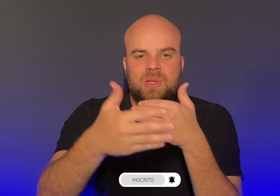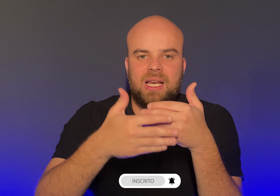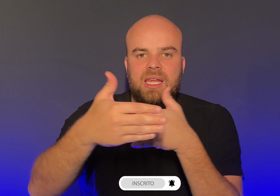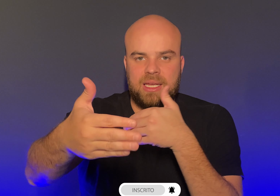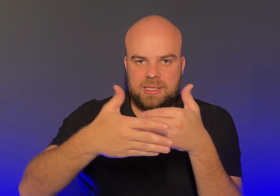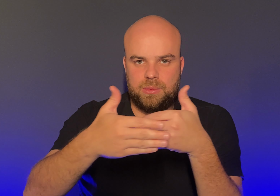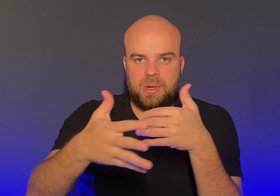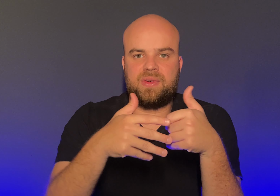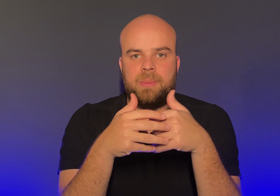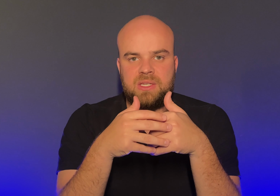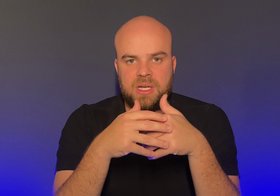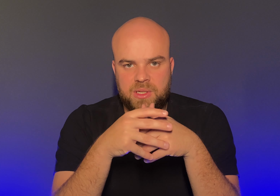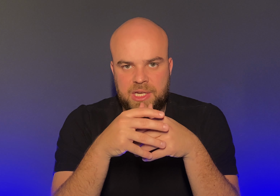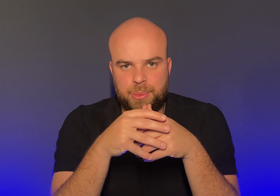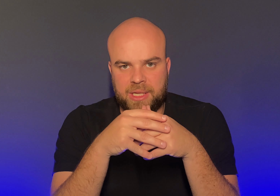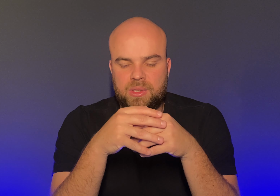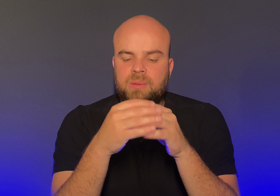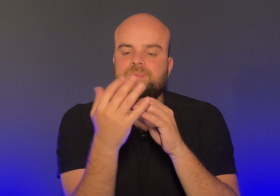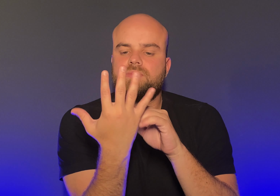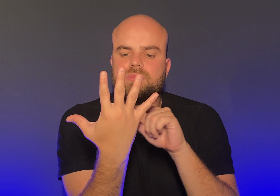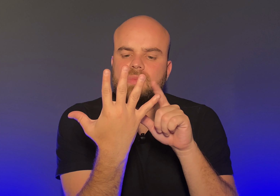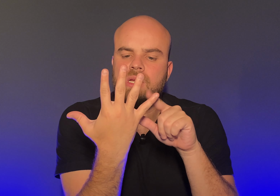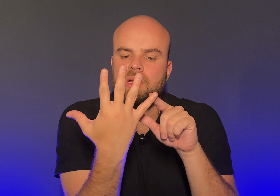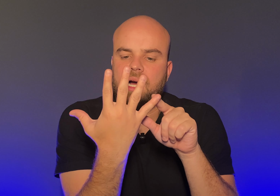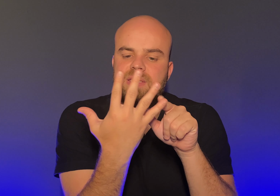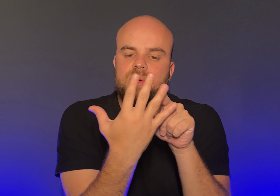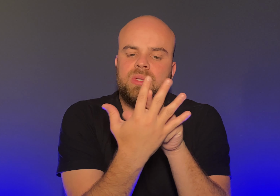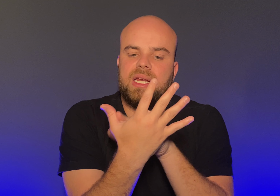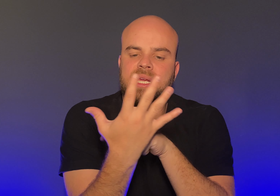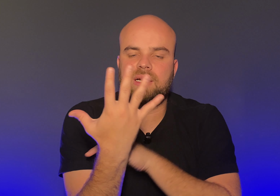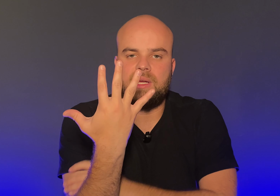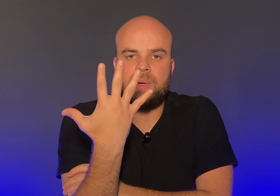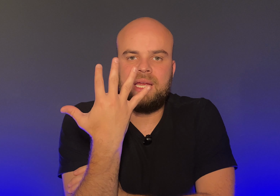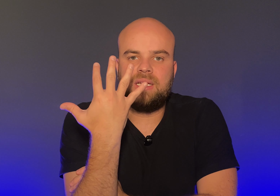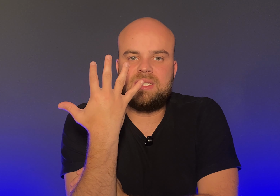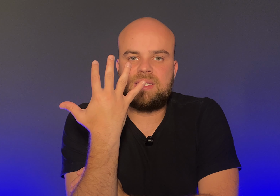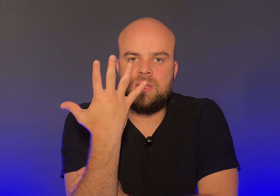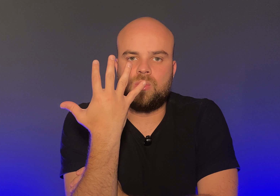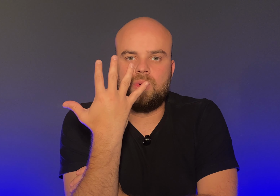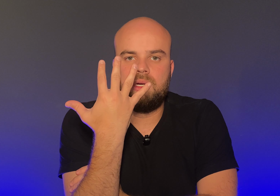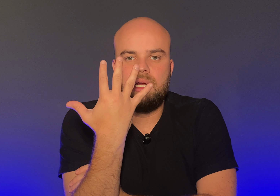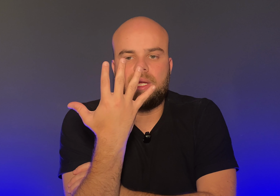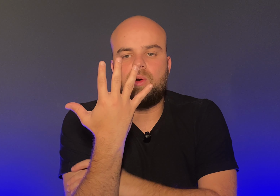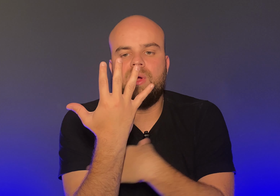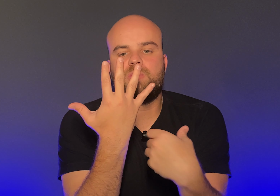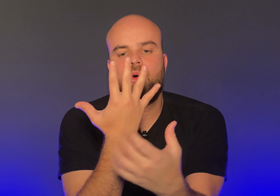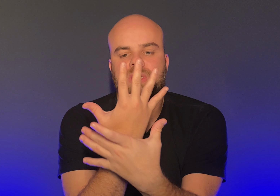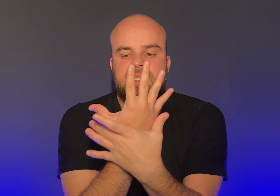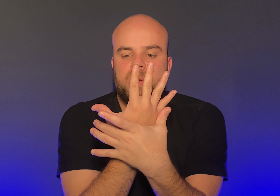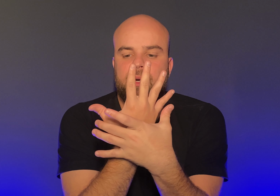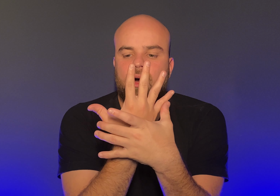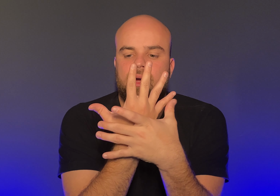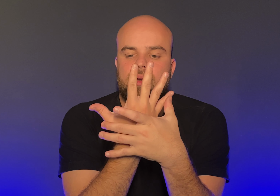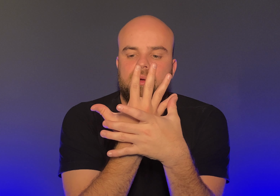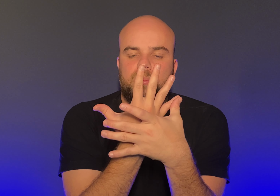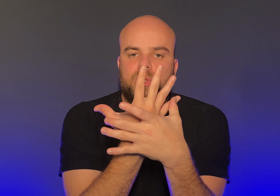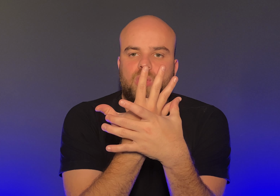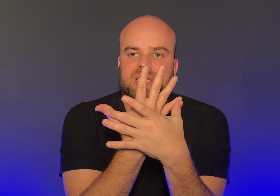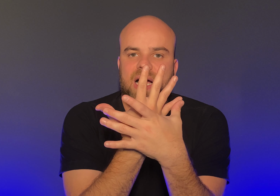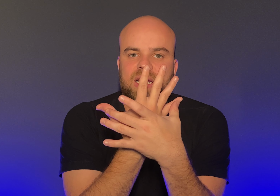dividido em linhas para ficar mais fácil entendimento tá a segunda linha é uma linha de cinco que corresponde sempre Ó por dois